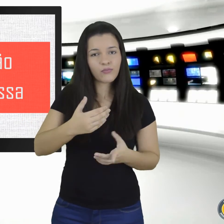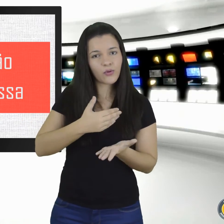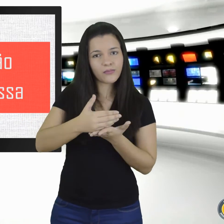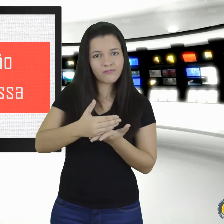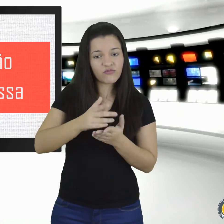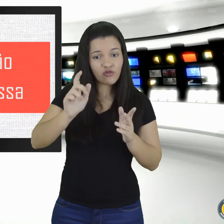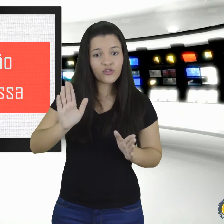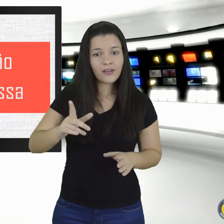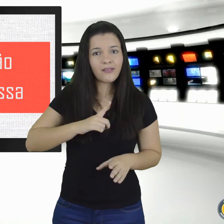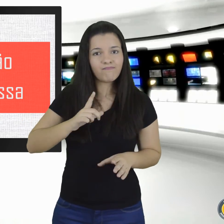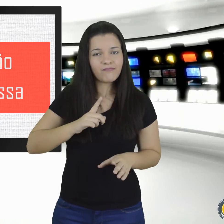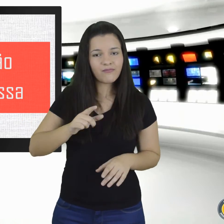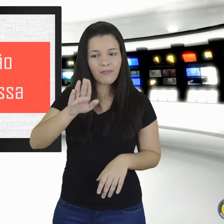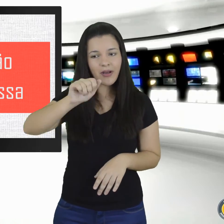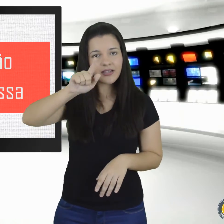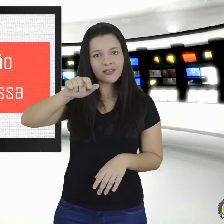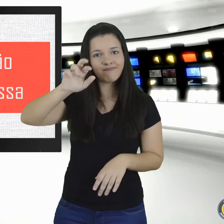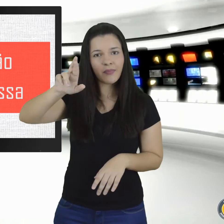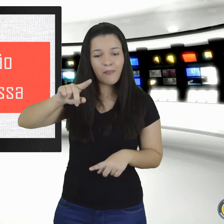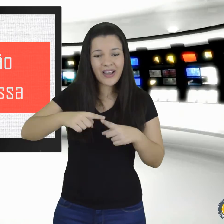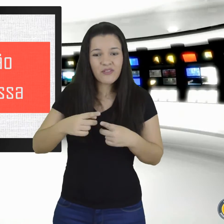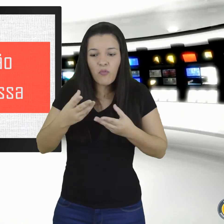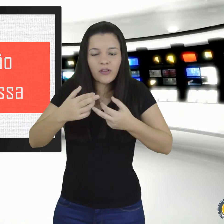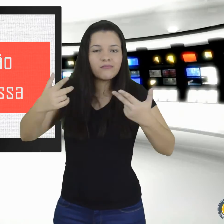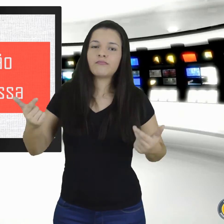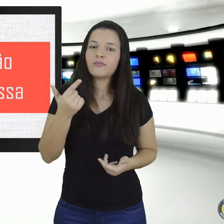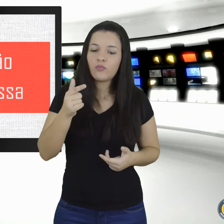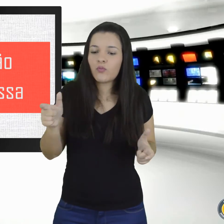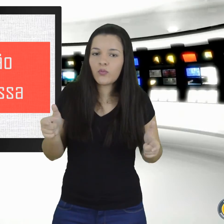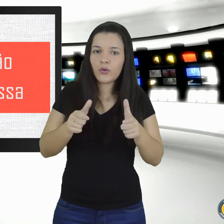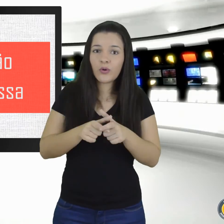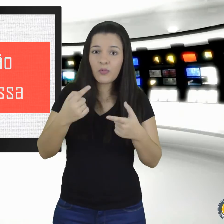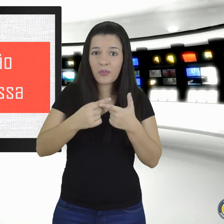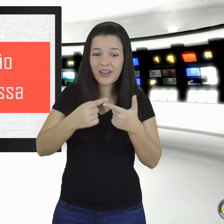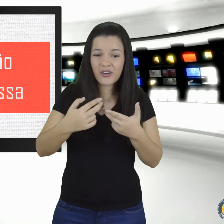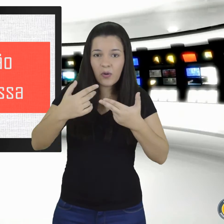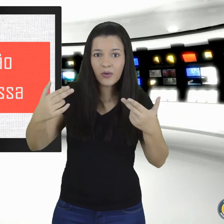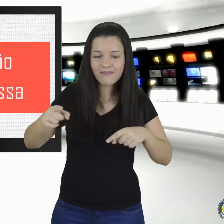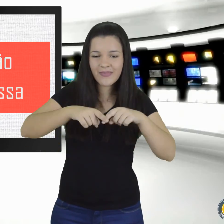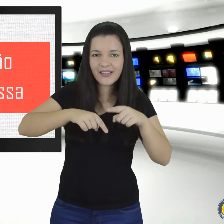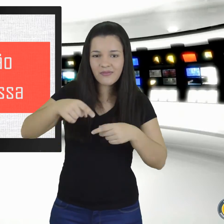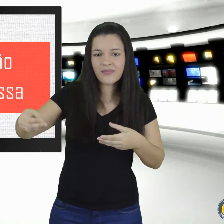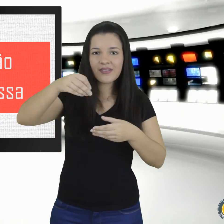menor proporção, pois tivemos uma redução nas produções em sala de aula, também